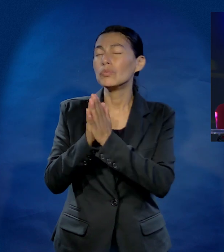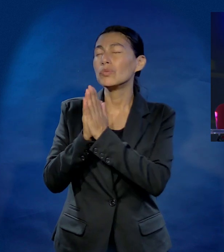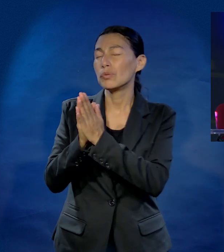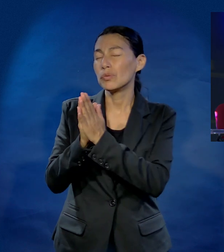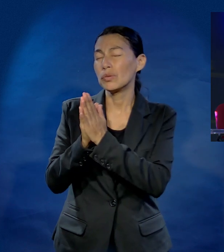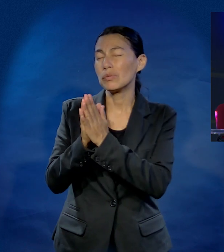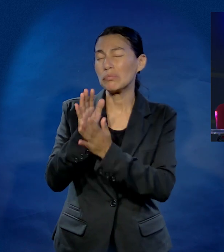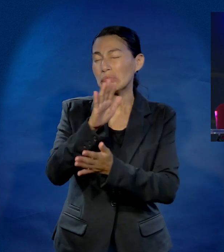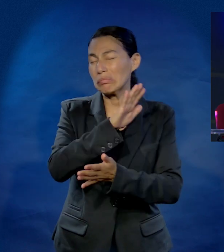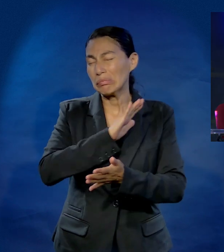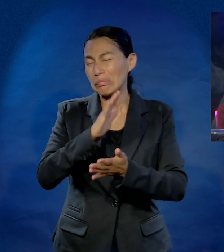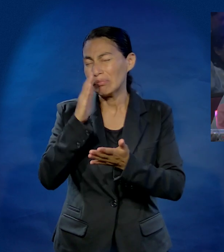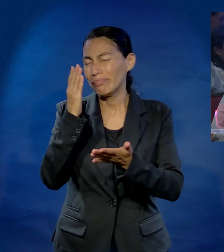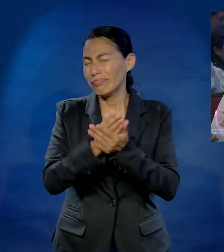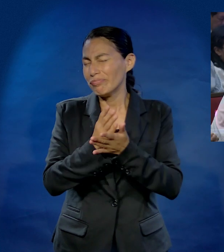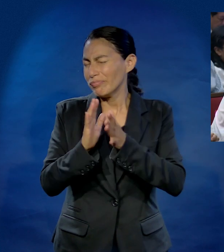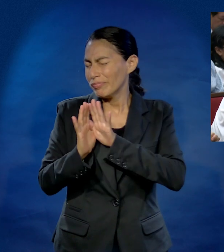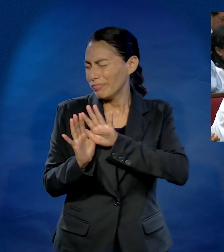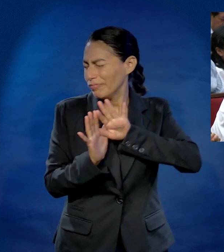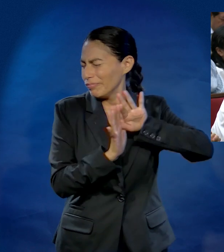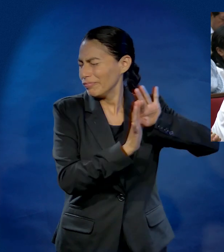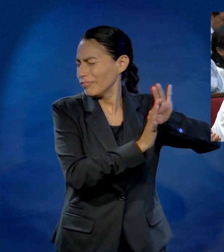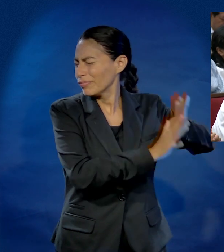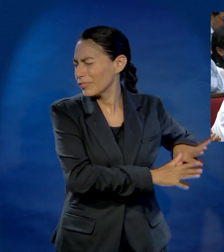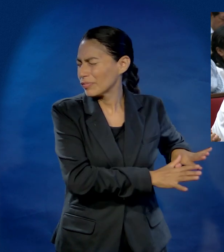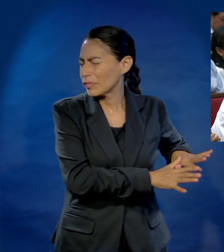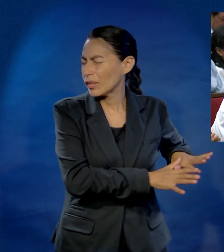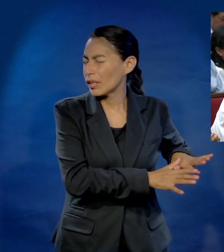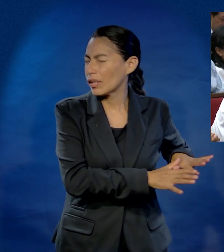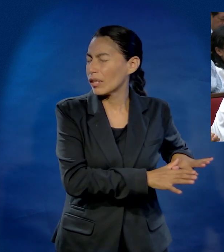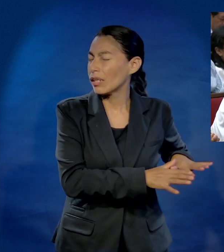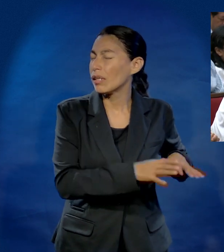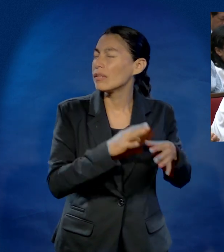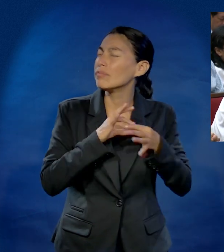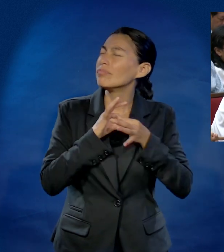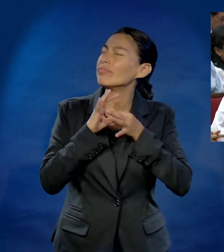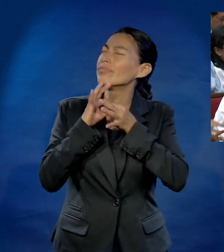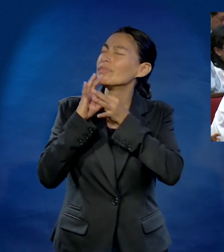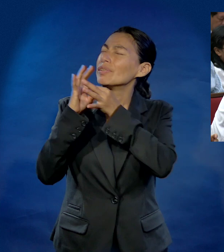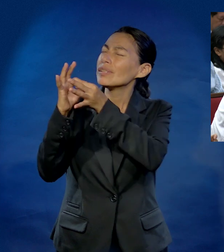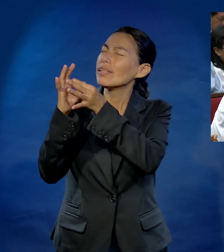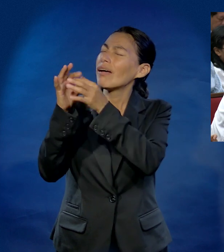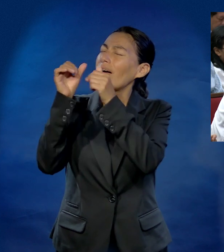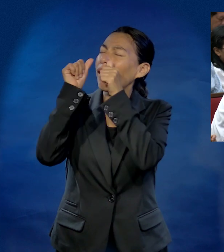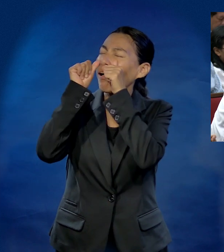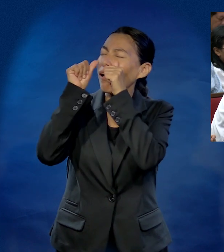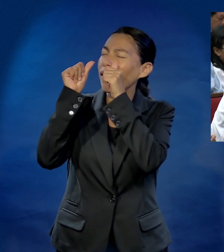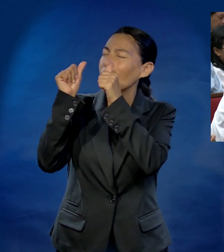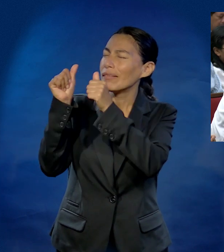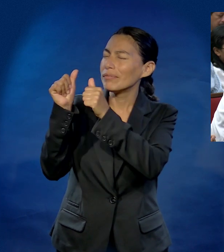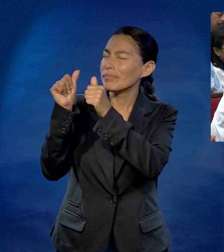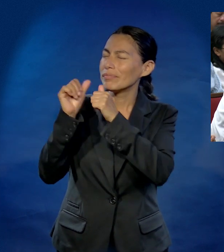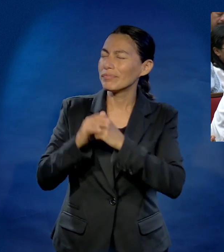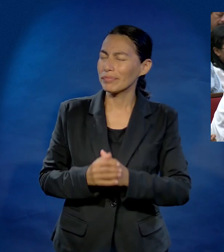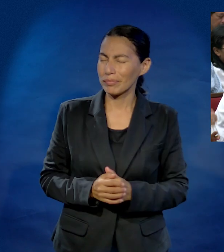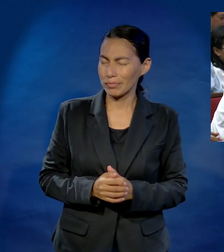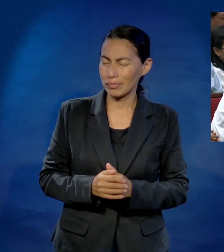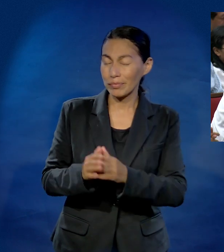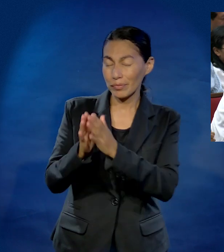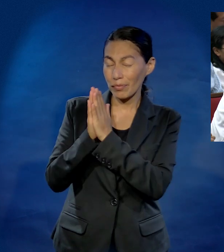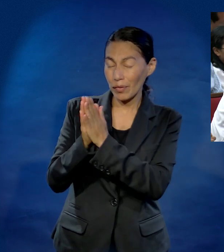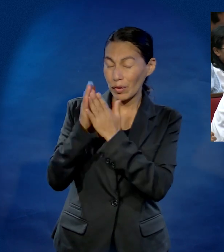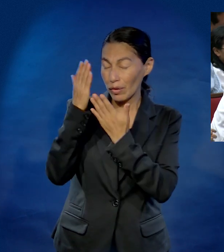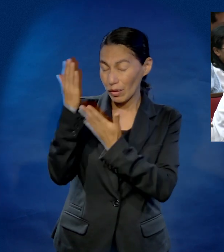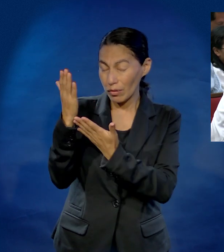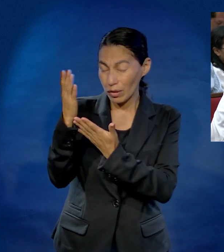nada nos impida escuchar tu voz. Por eso suplicamos, por favor, que el Espíritu